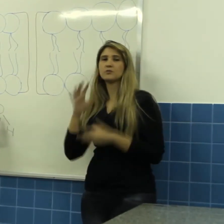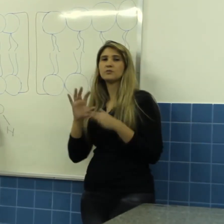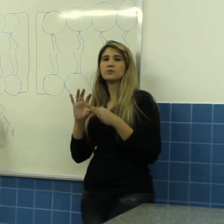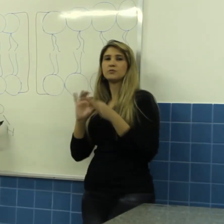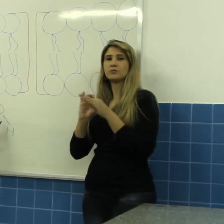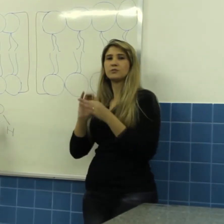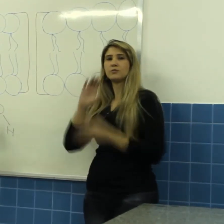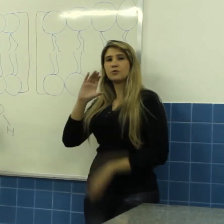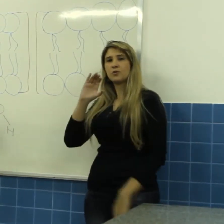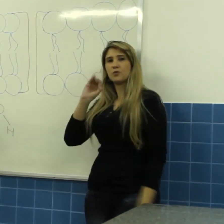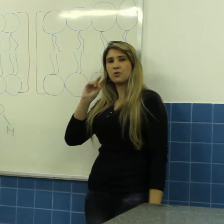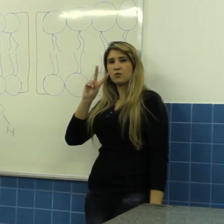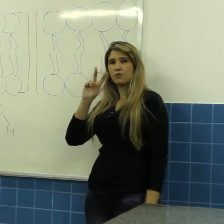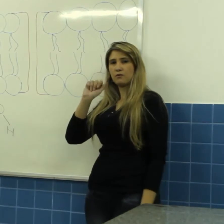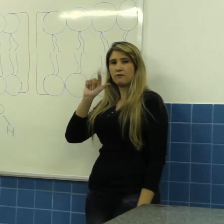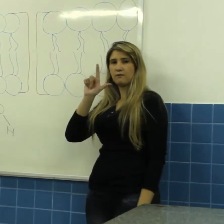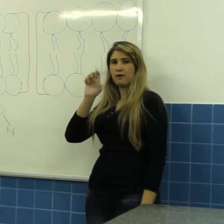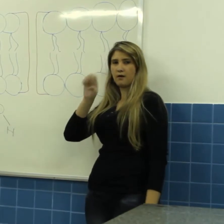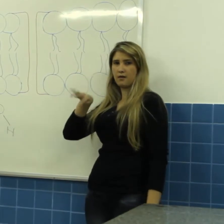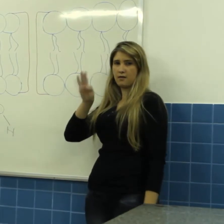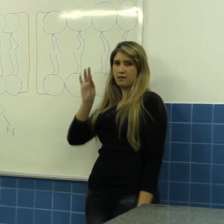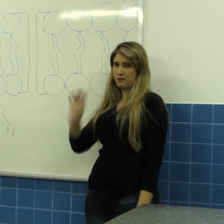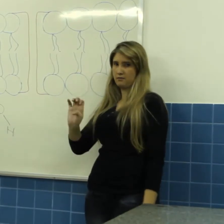tipo covalente,